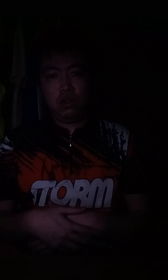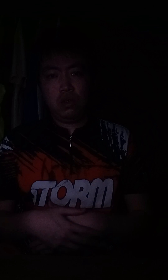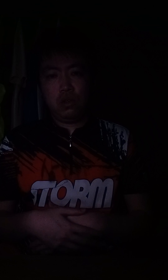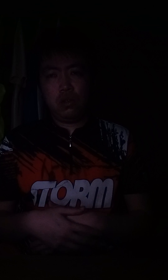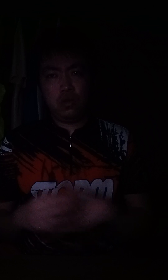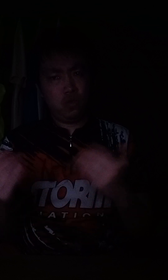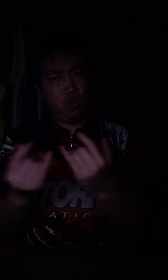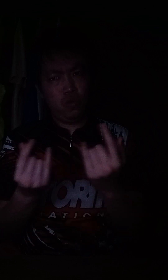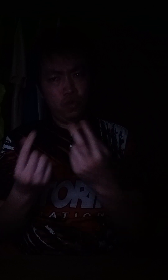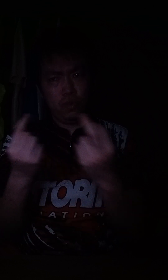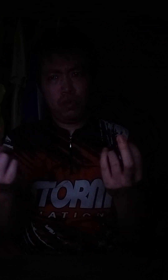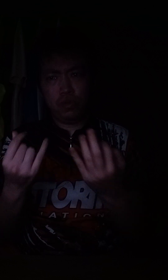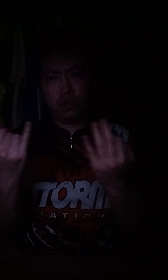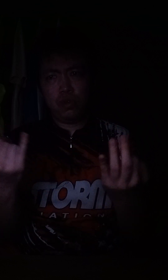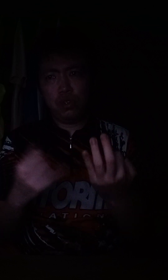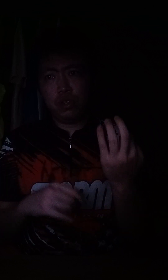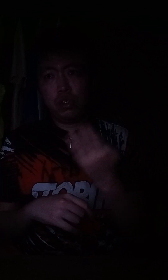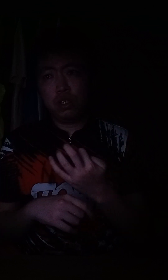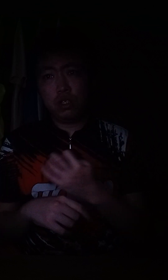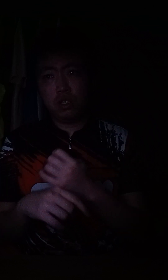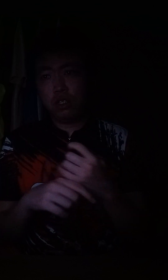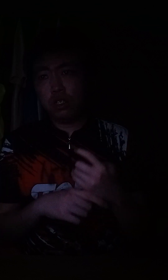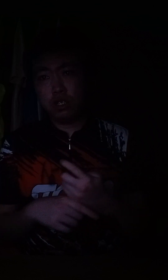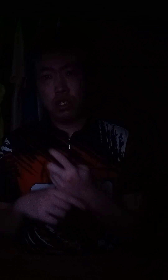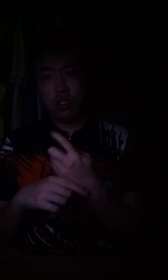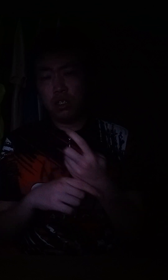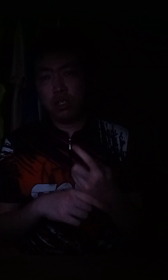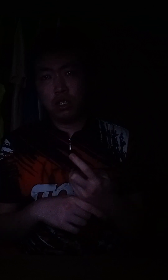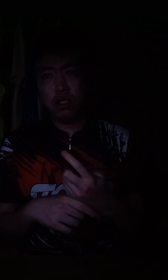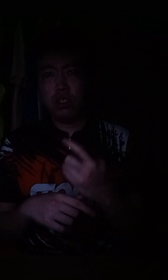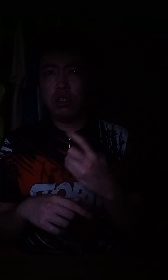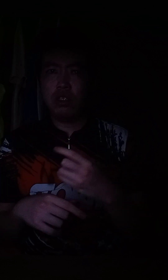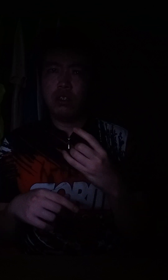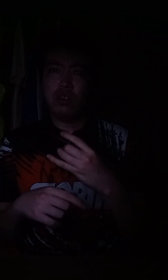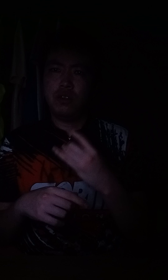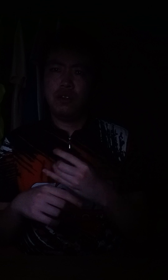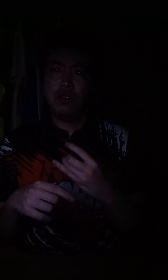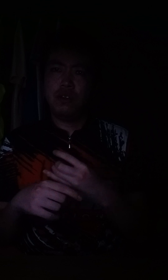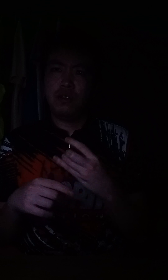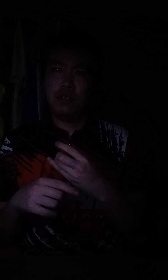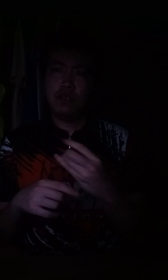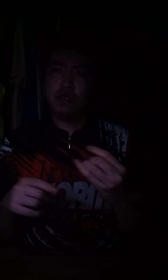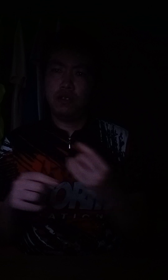정부 보조금 60만 원으로 생활하는 형편엔 부담이 될 수밖에 없는 금액입니다.